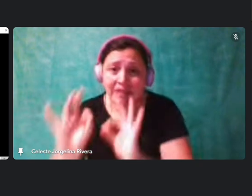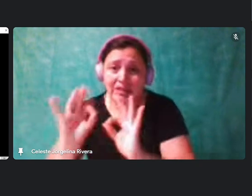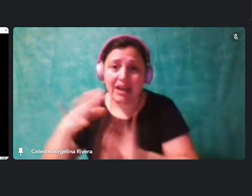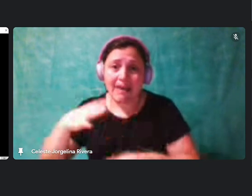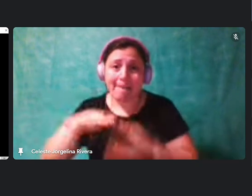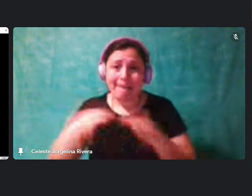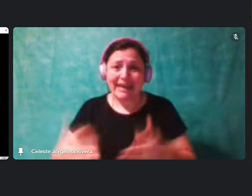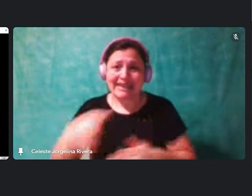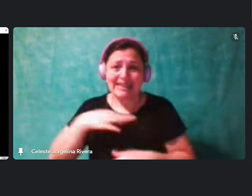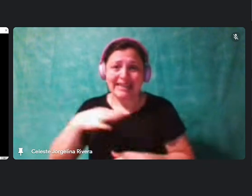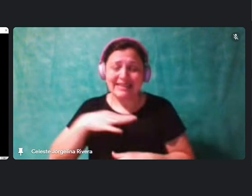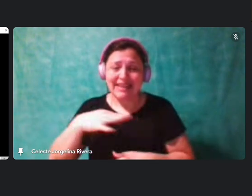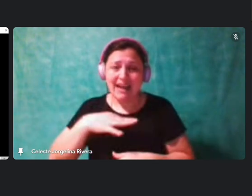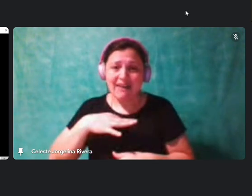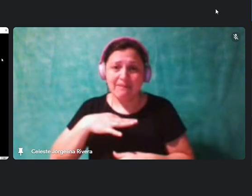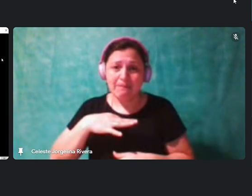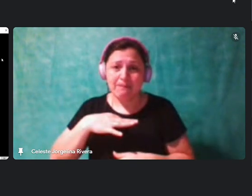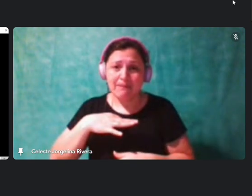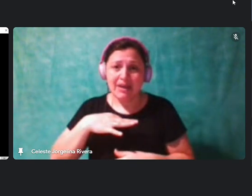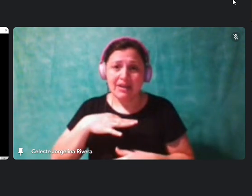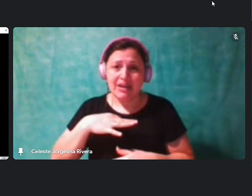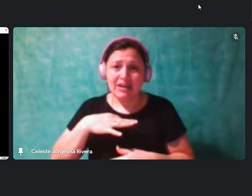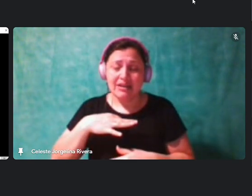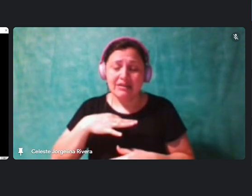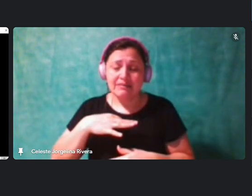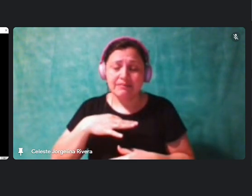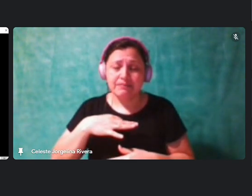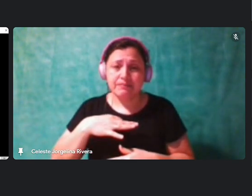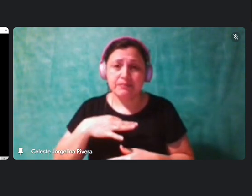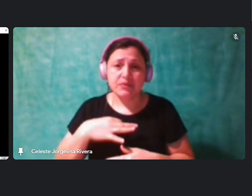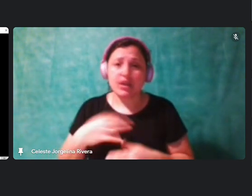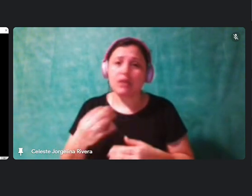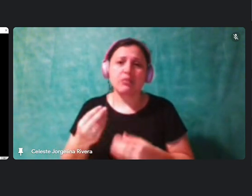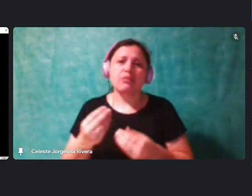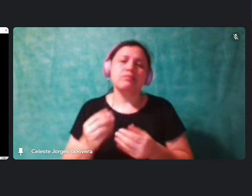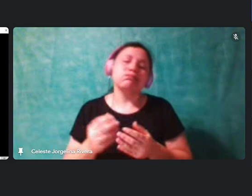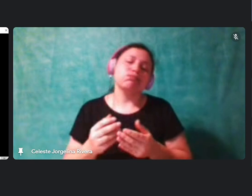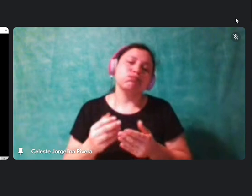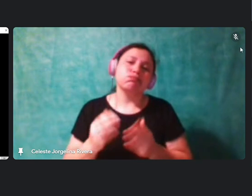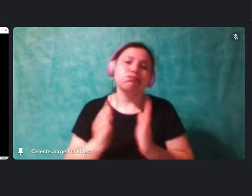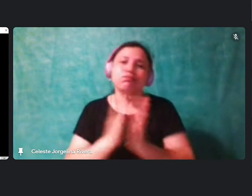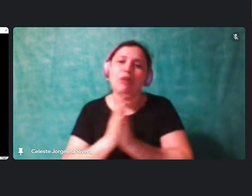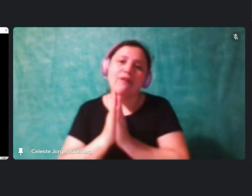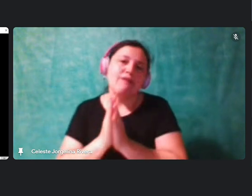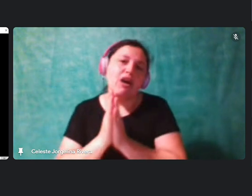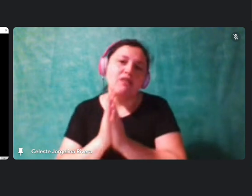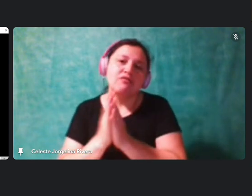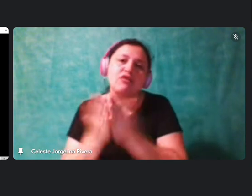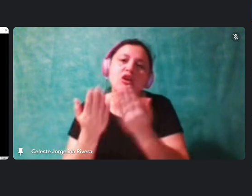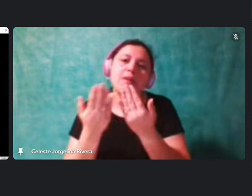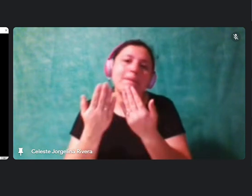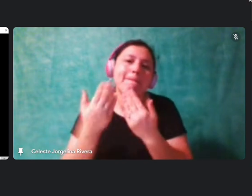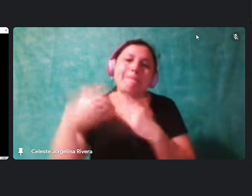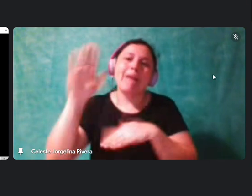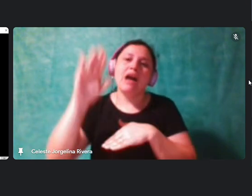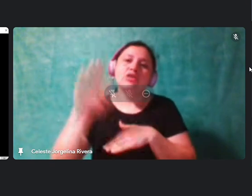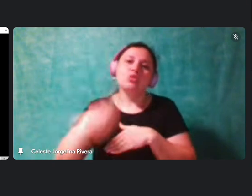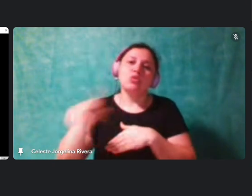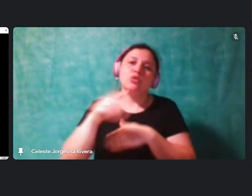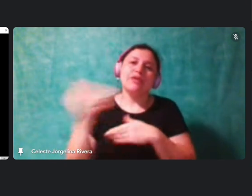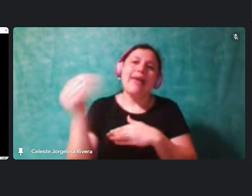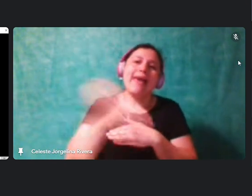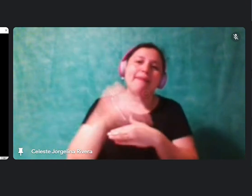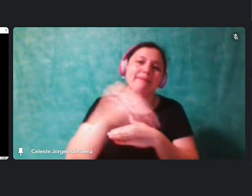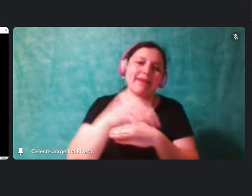Así que, bueno, en lo posible, si pueden rendir presencial, mejor. Pero en el caso de que no